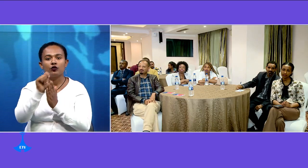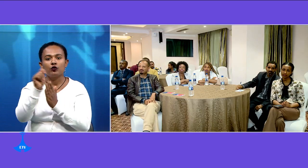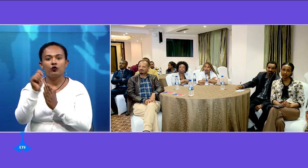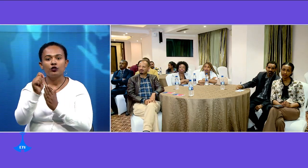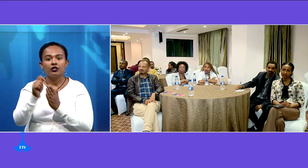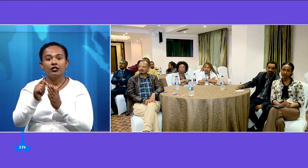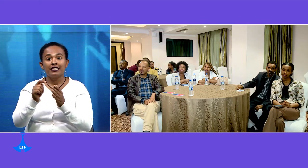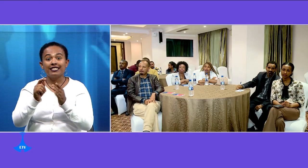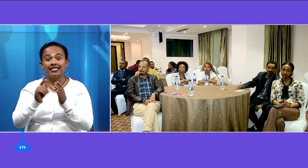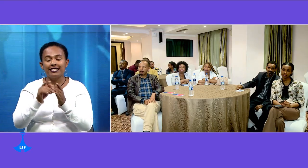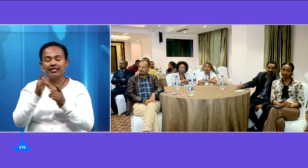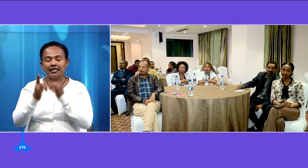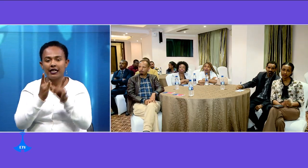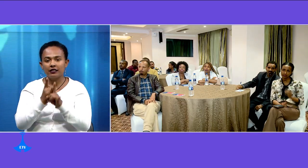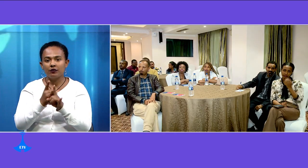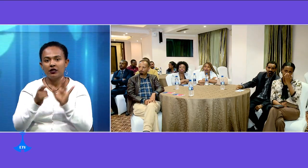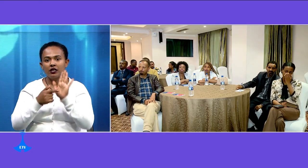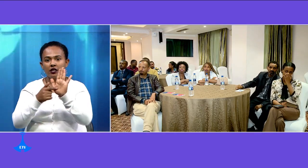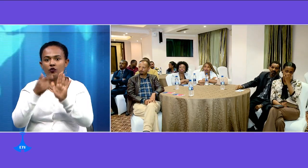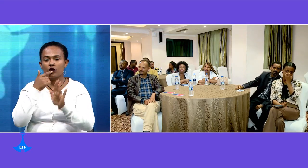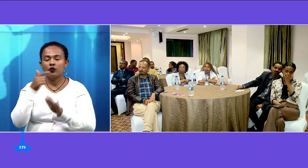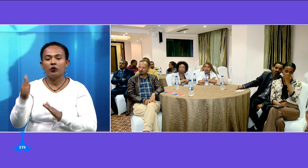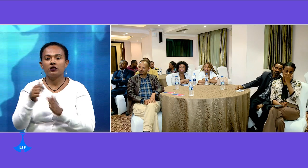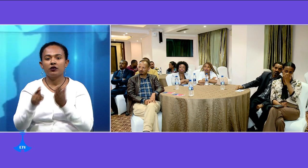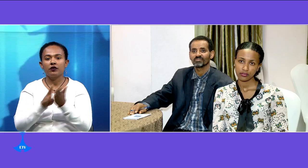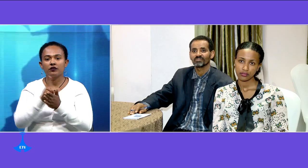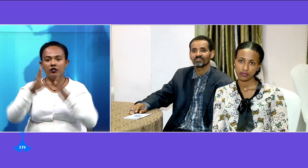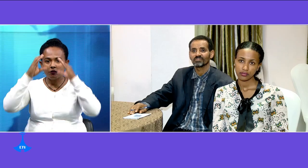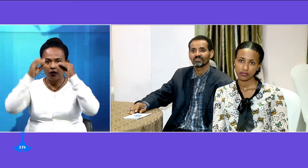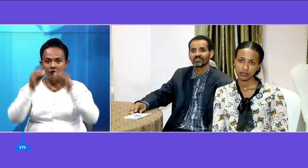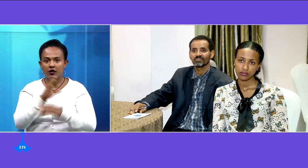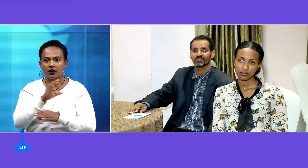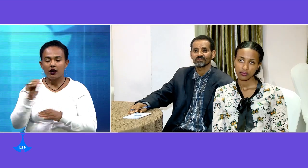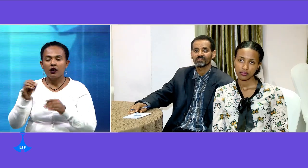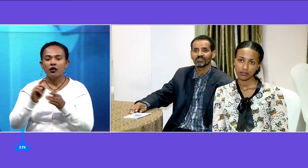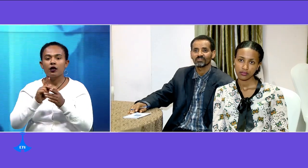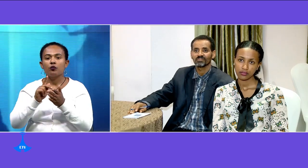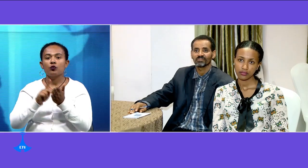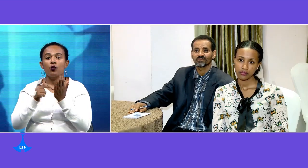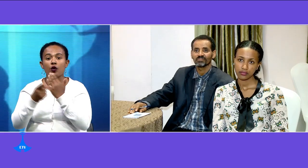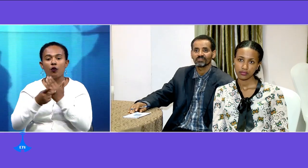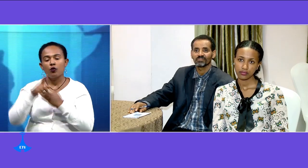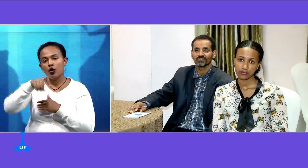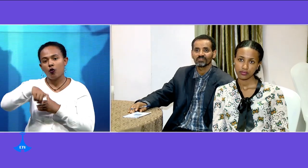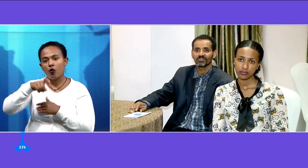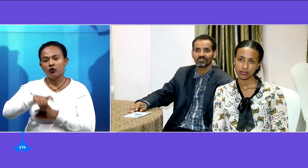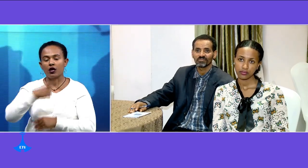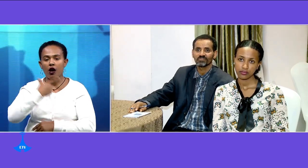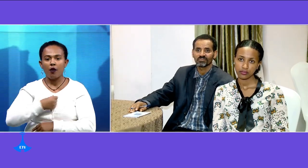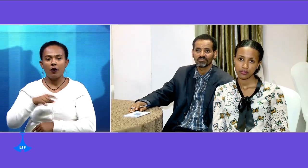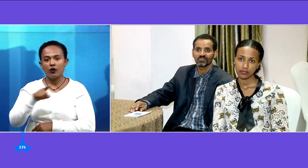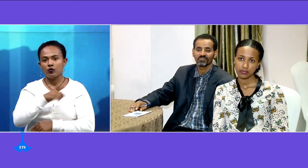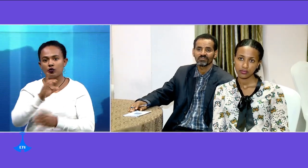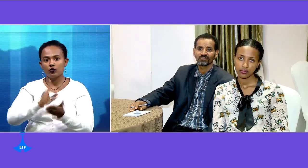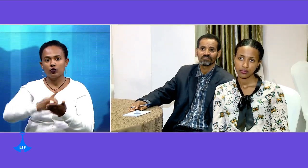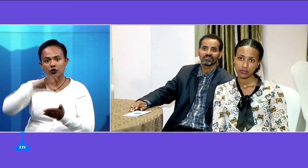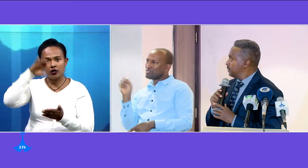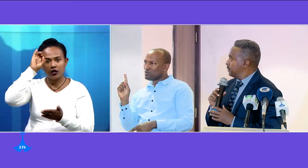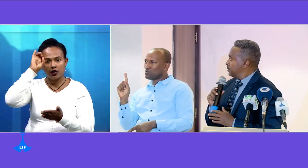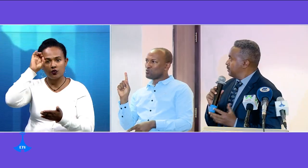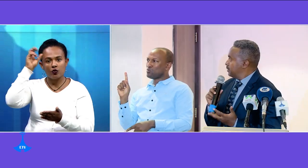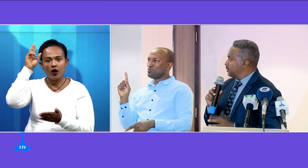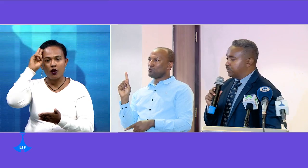ልህቀት ማሳየት ነው ያሉት በአዲስ አበባ ዩኒቨርሲቲ መምህርና የፕሮግራሙ የኮሚቴ አባል የሆኑት ዶክተር ያሱ ኃይሉ